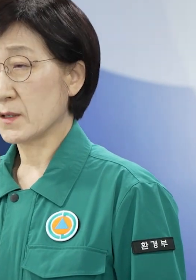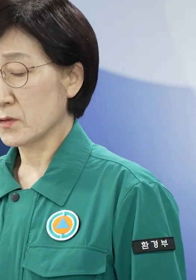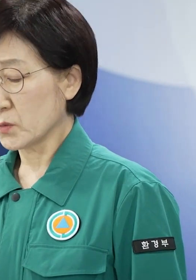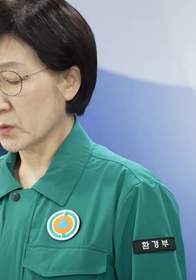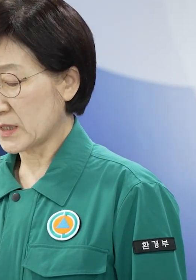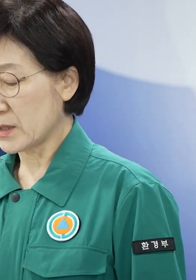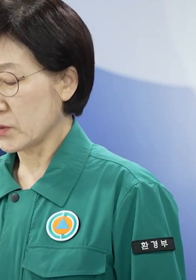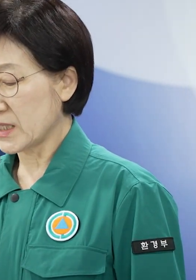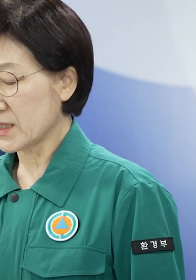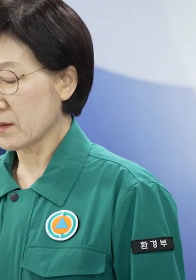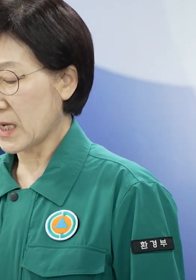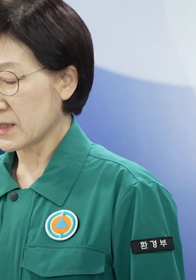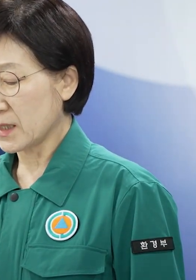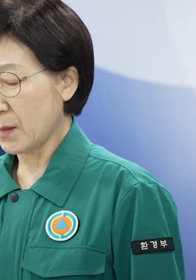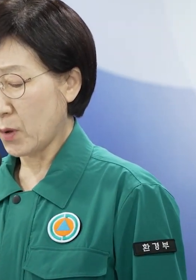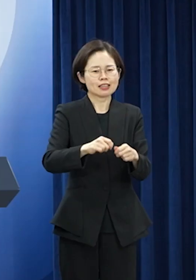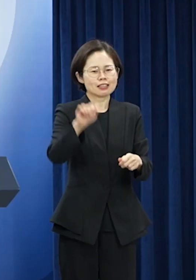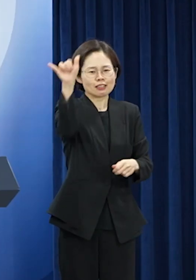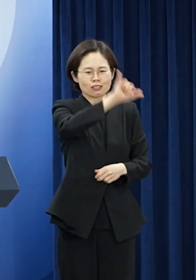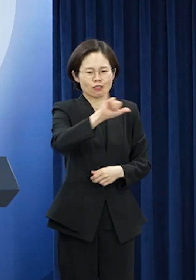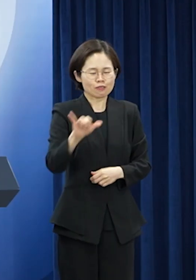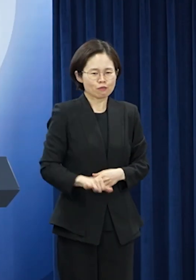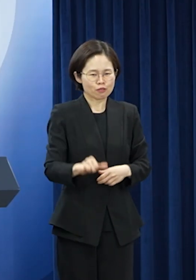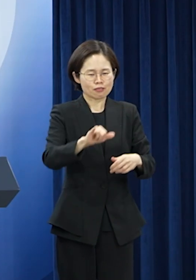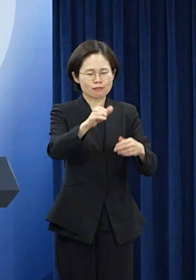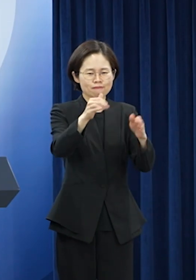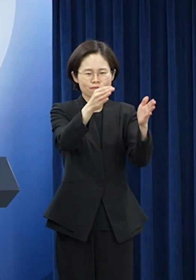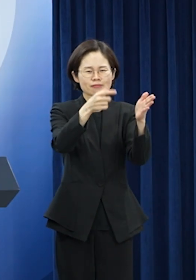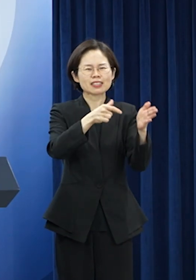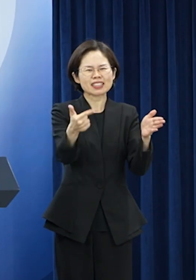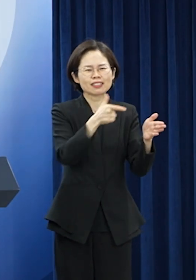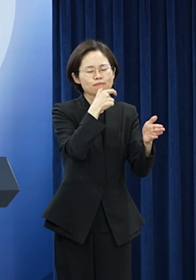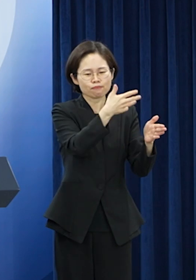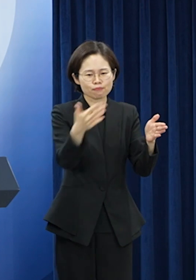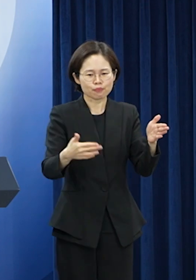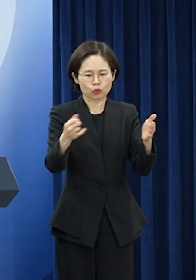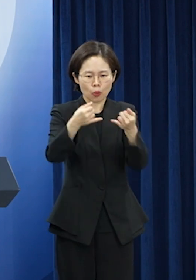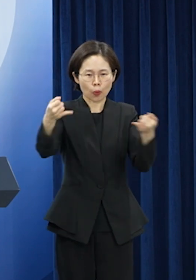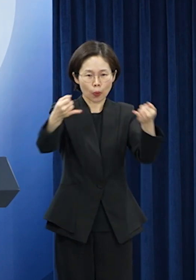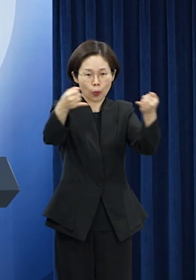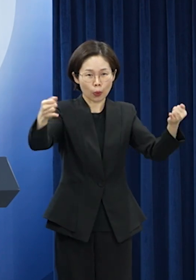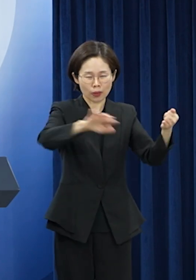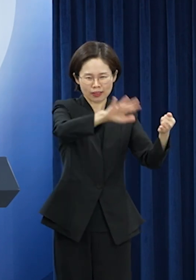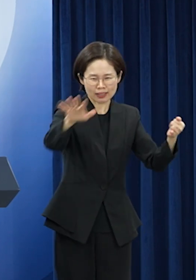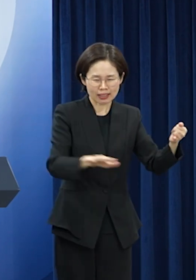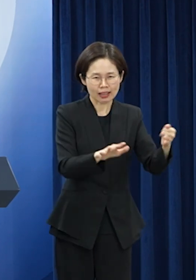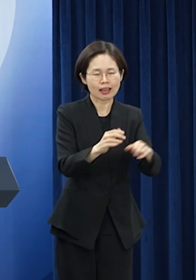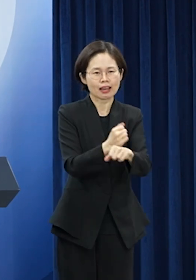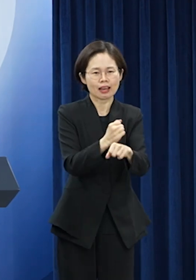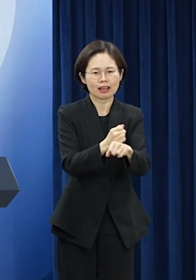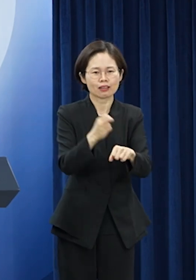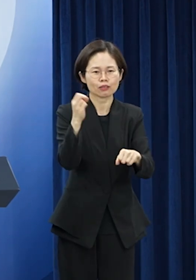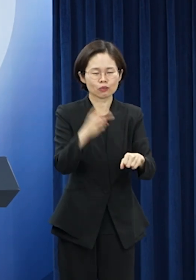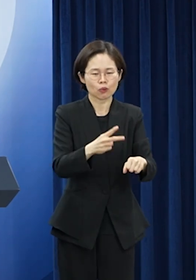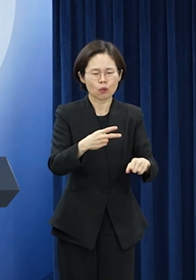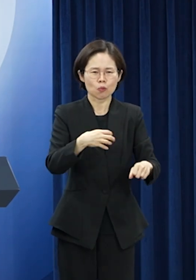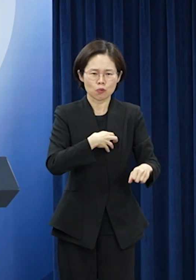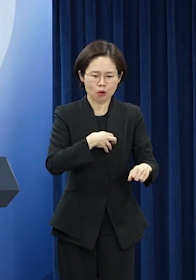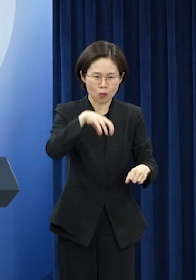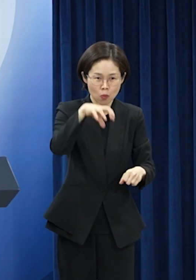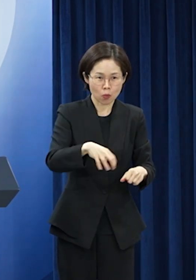촘촘하게 전국 지류 지청까지 예보하고 실시간 하천 수위 정보 제공 지점도